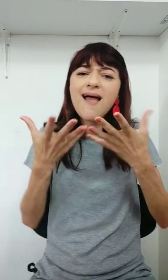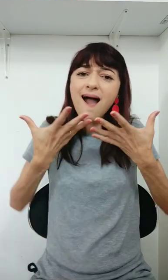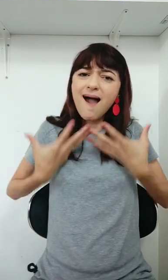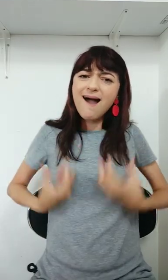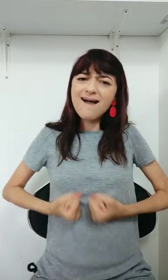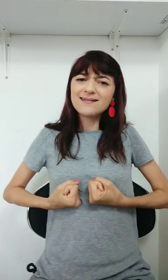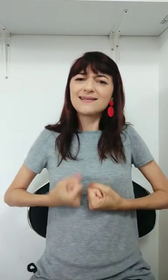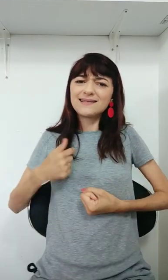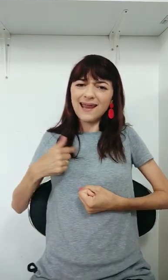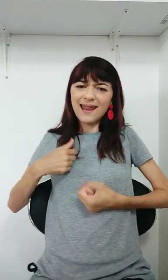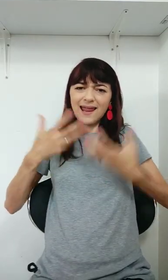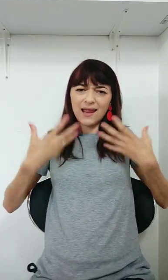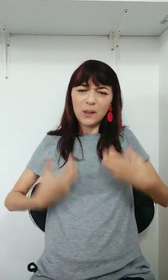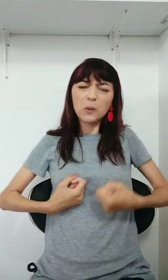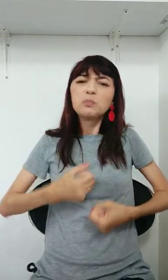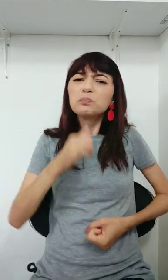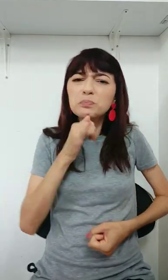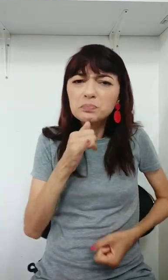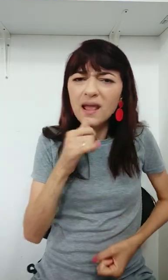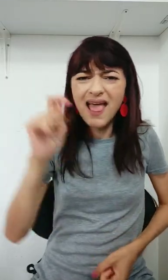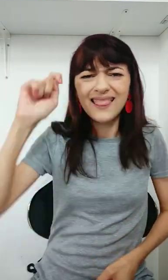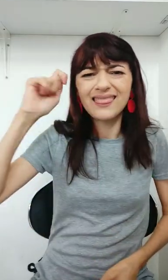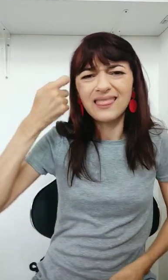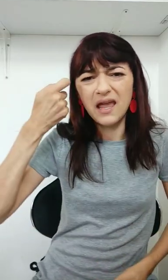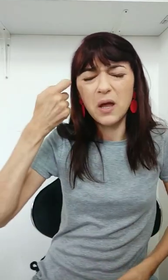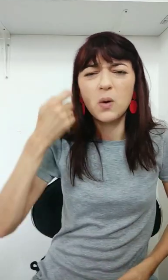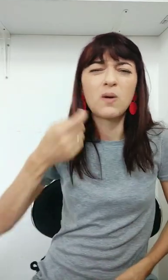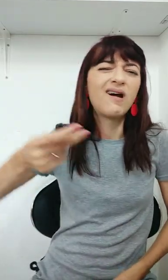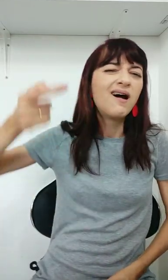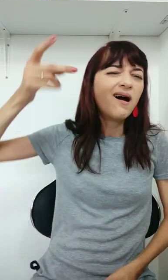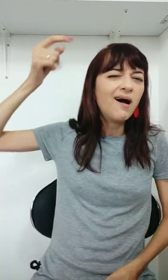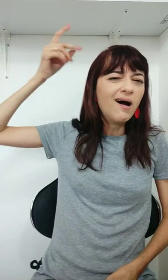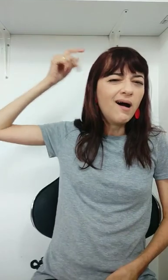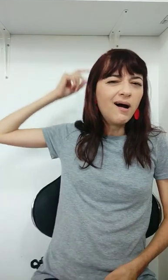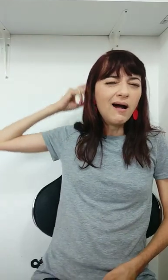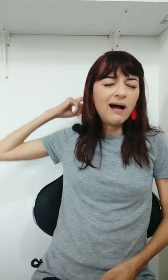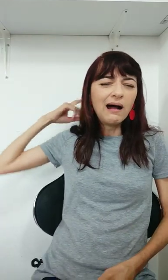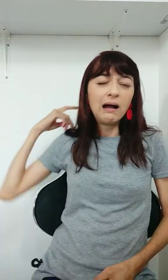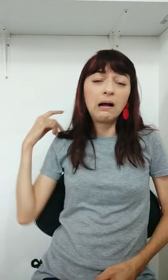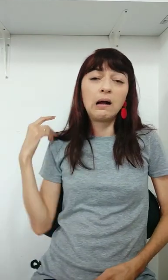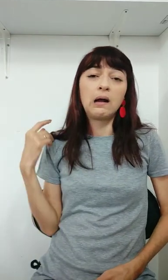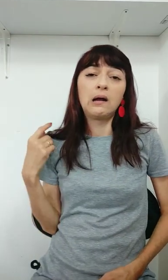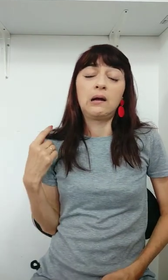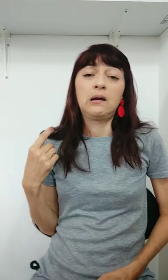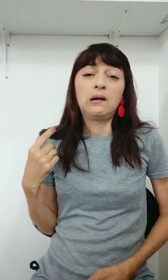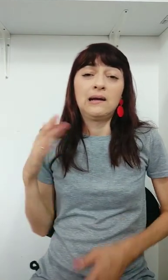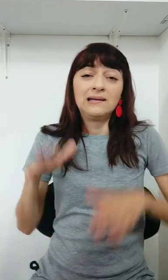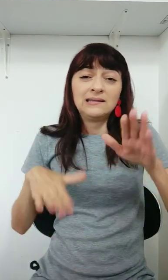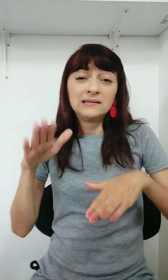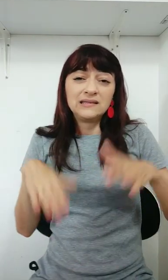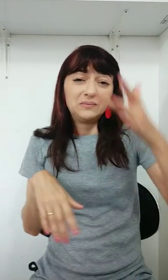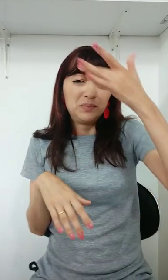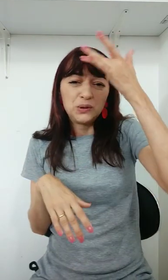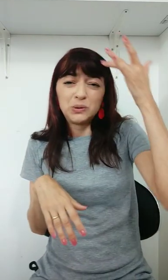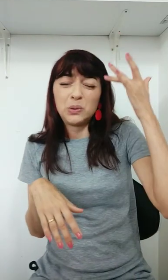essa identidade é essa aceitação dela como sujeita. Por exemplo, se a gente for falar das pessoas negras, a aceitação